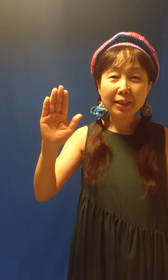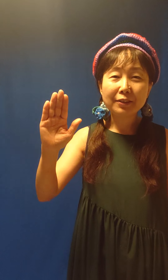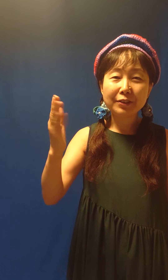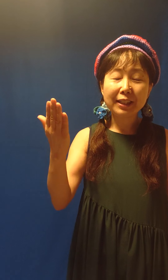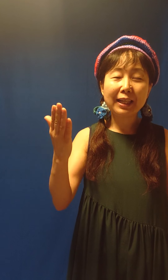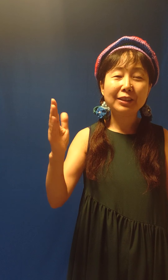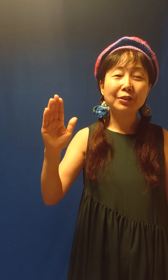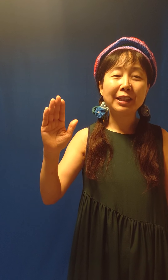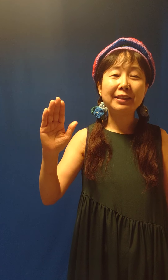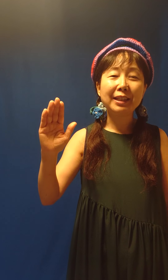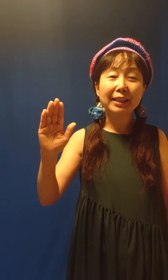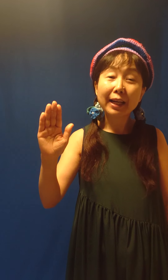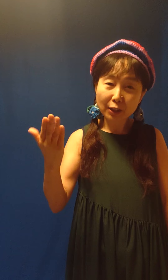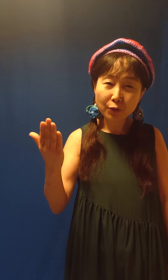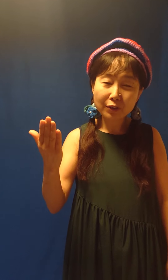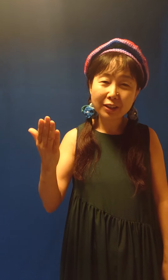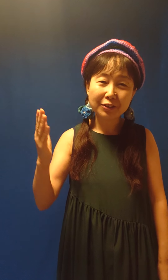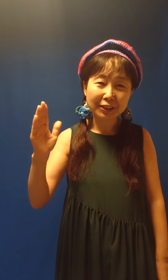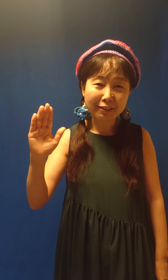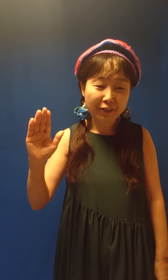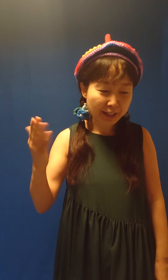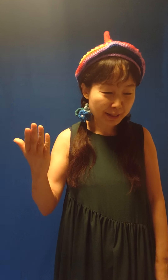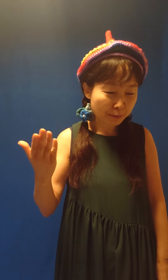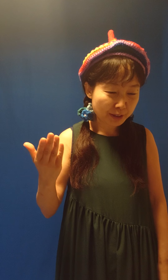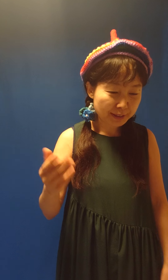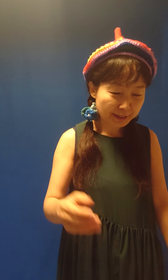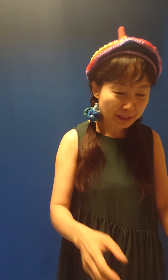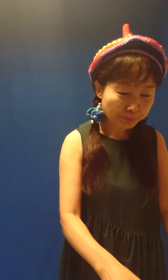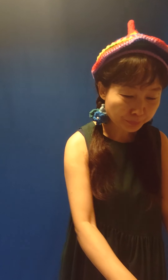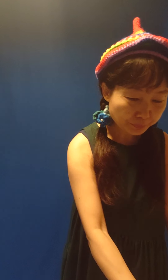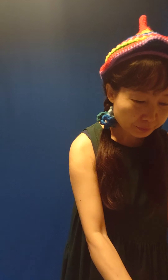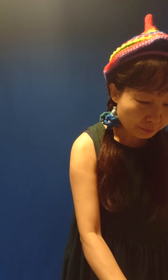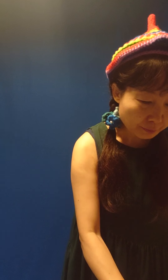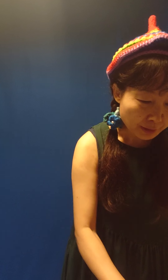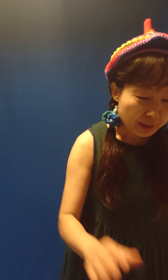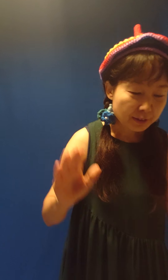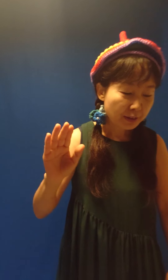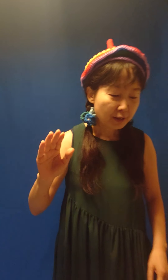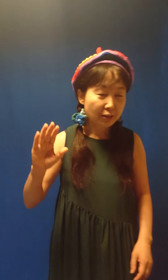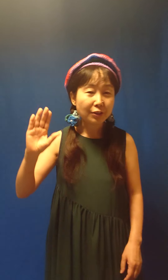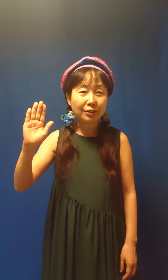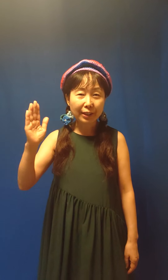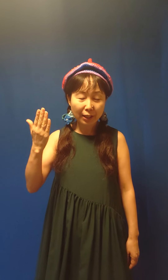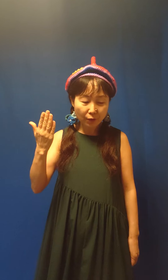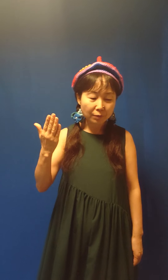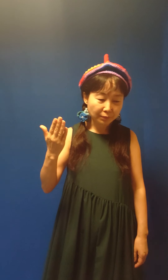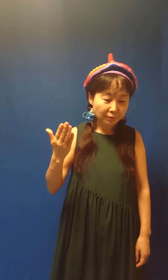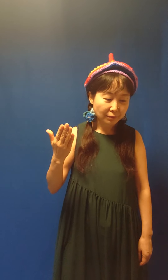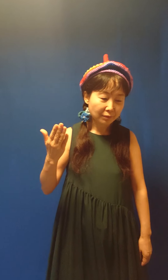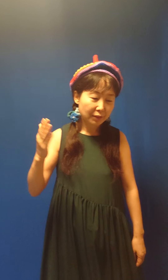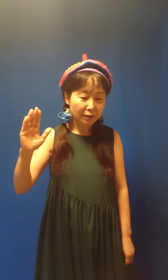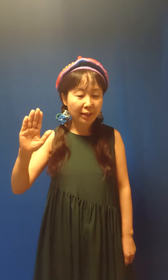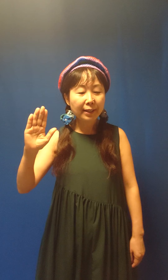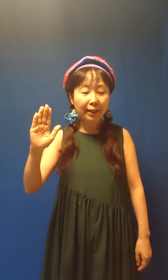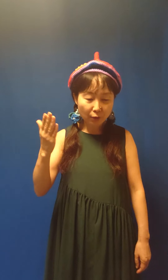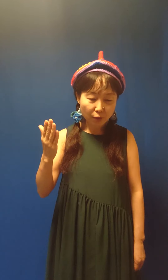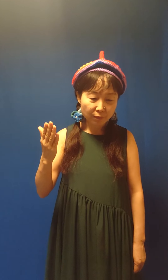っくり返すと、ないないだけどっていう手話を入れてもいいし、するけど、うん、けど、